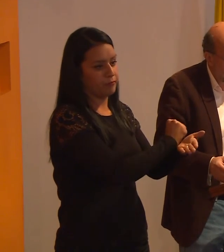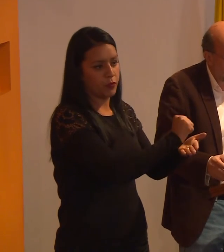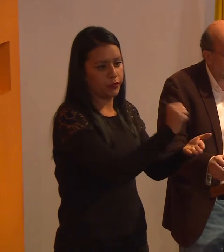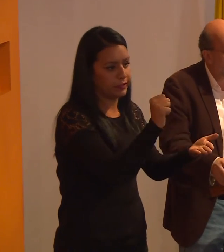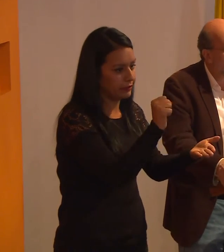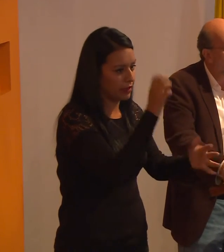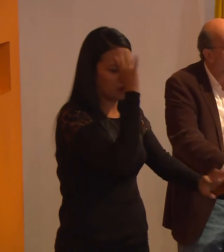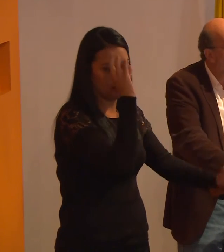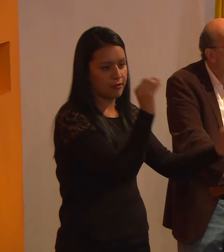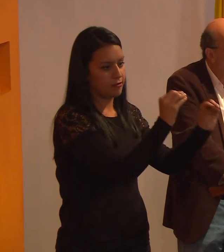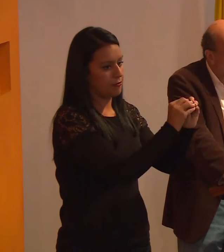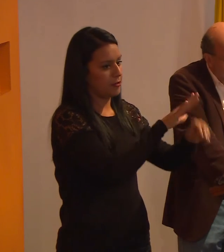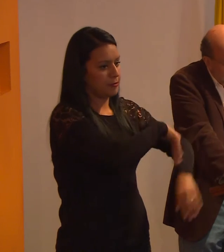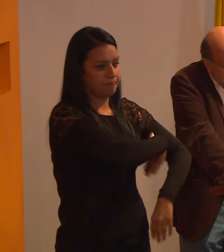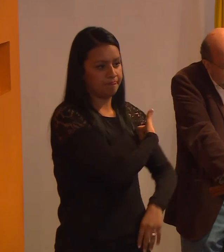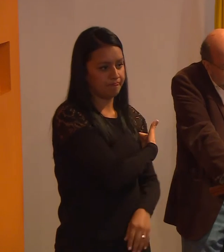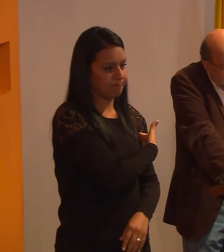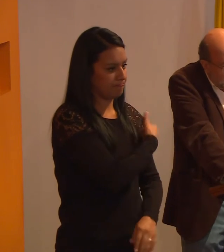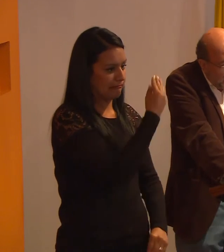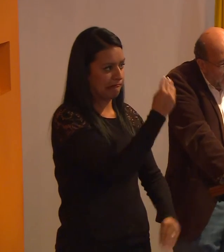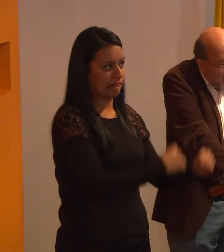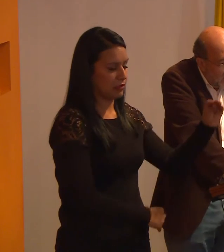un acuerdo con el MEN.